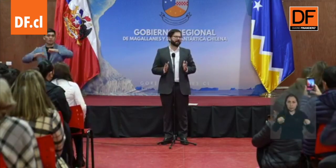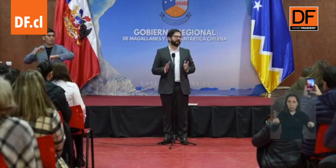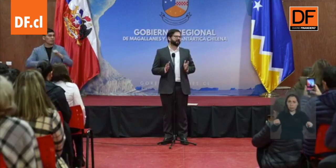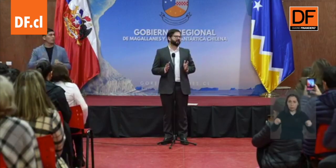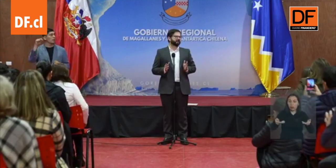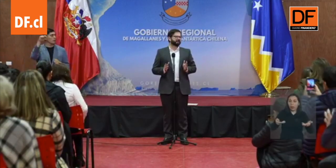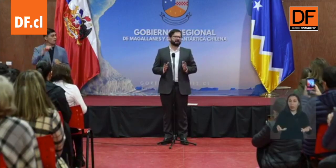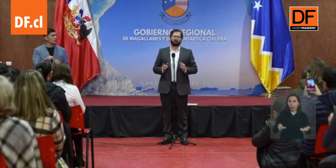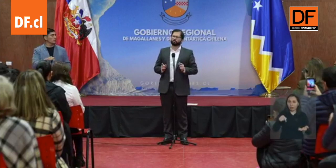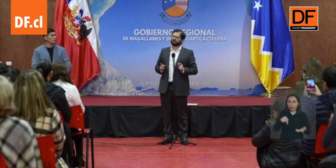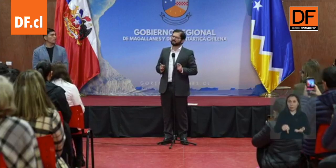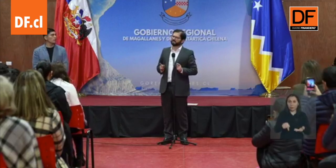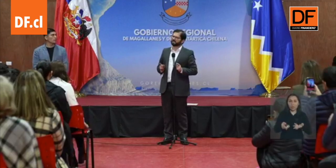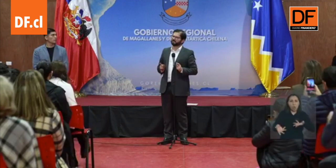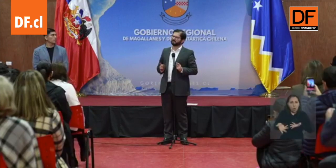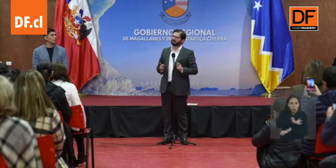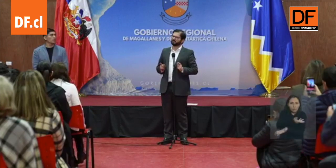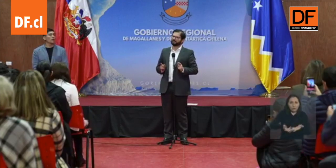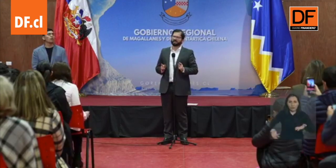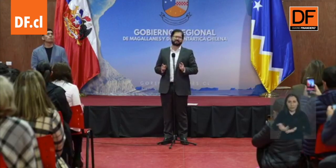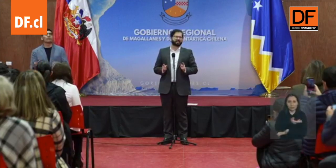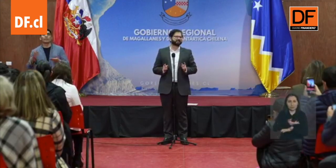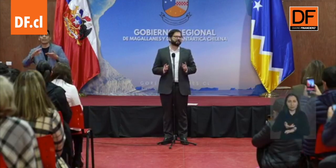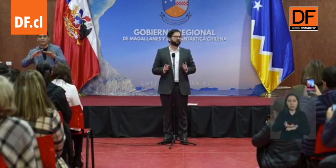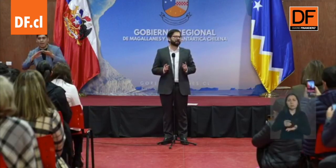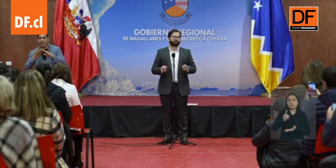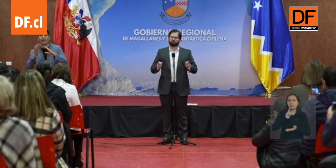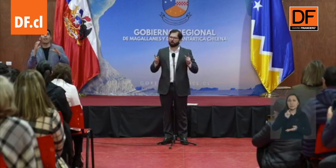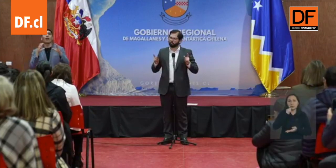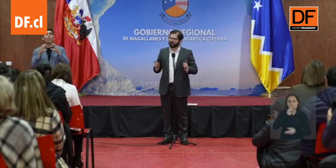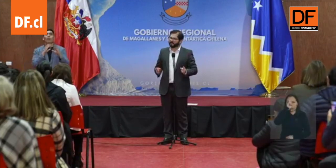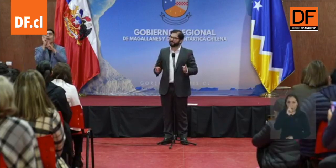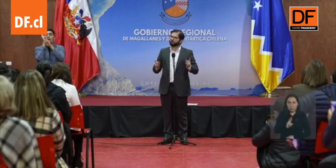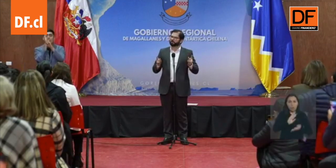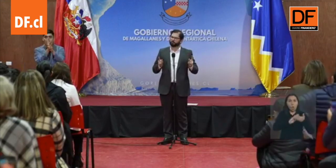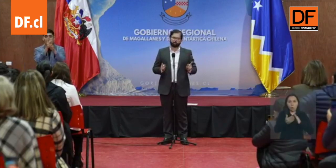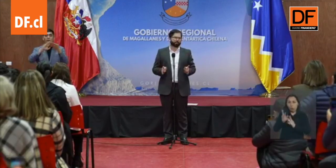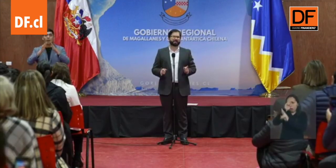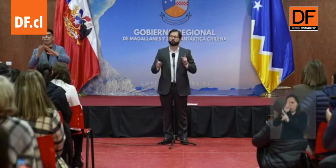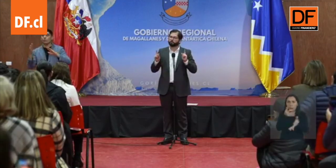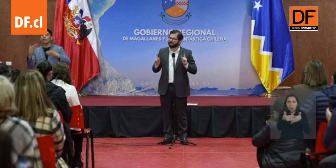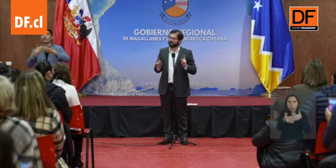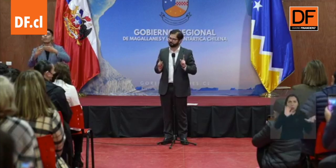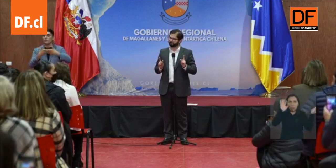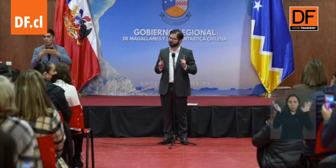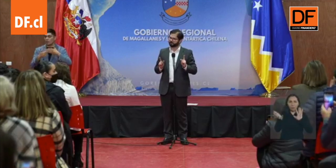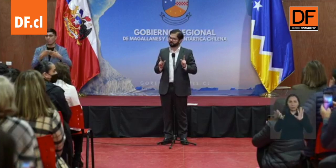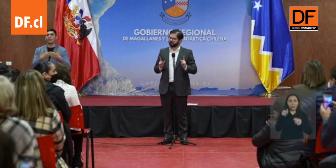que acá la convivencia tiene que ser en términos de respeto a la comunidad y de respeto al medio ambiente. Y eso